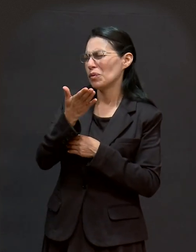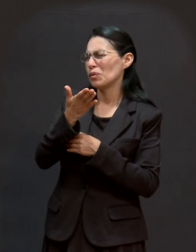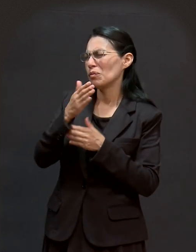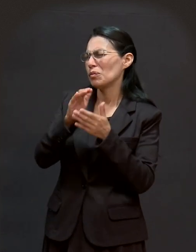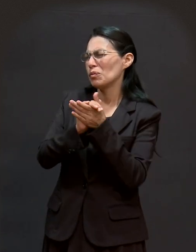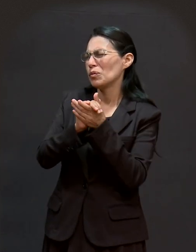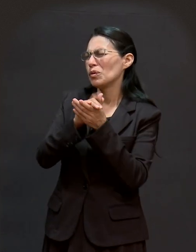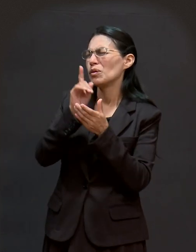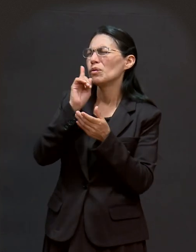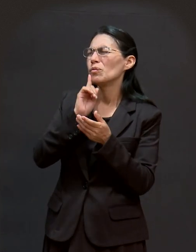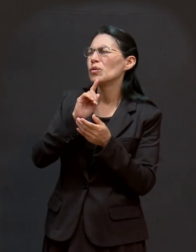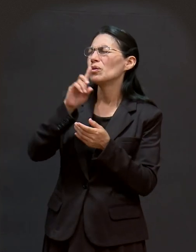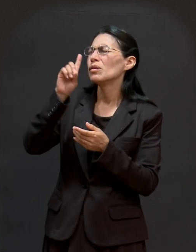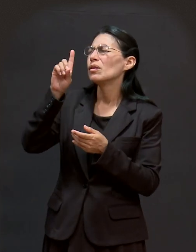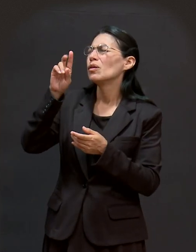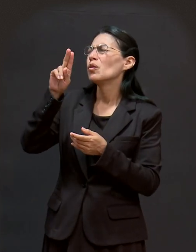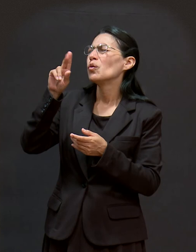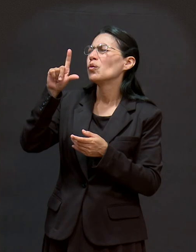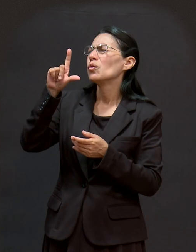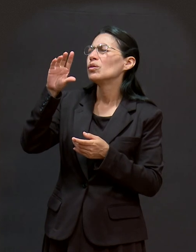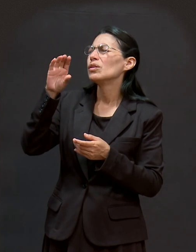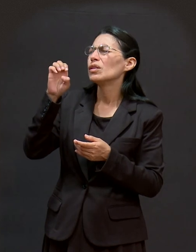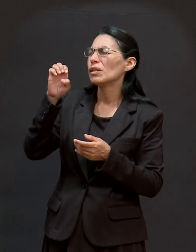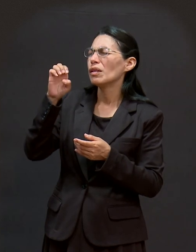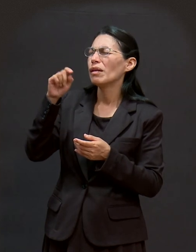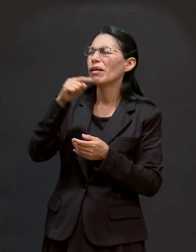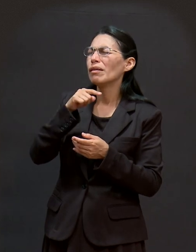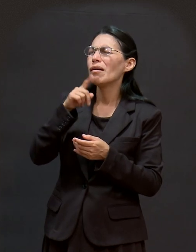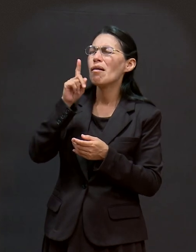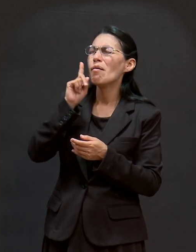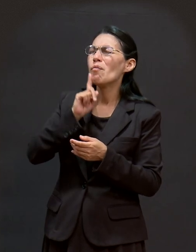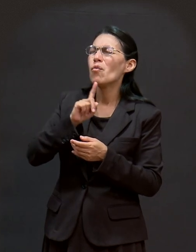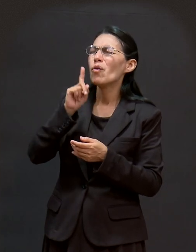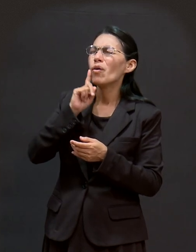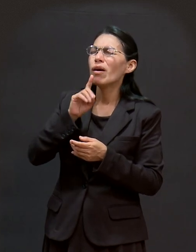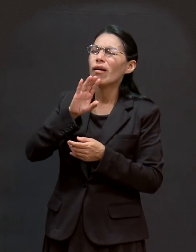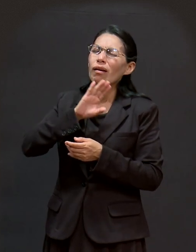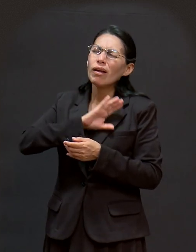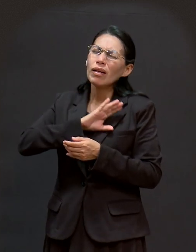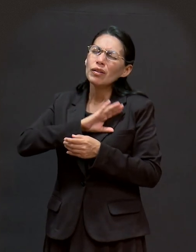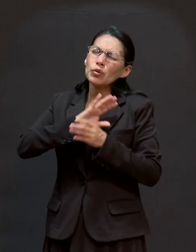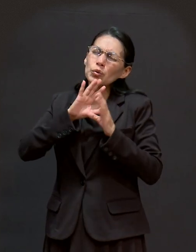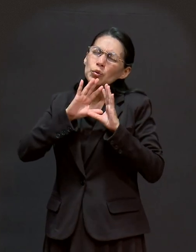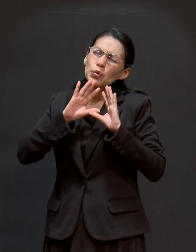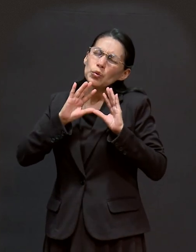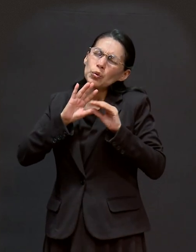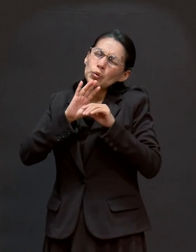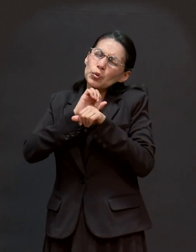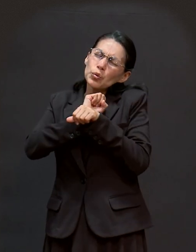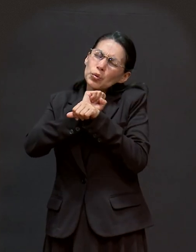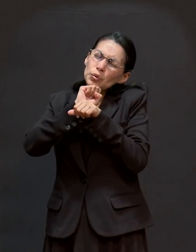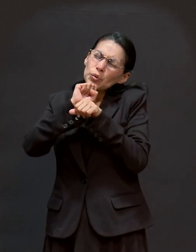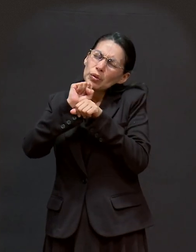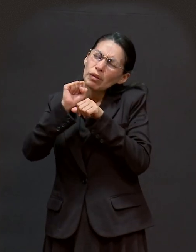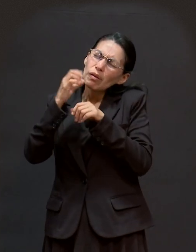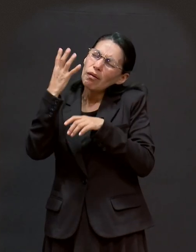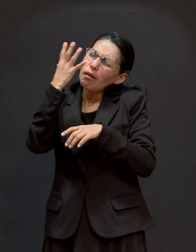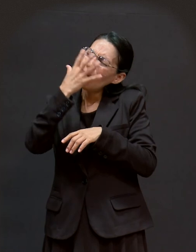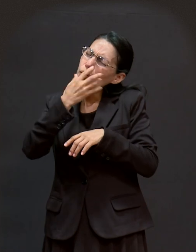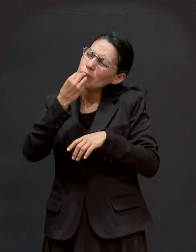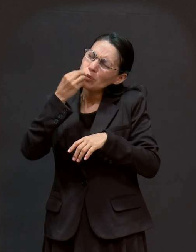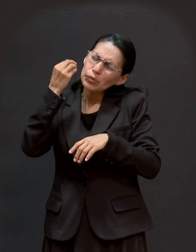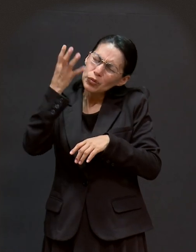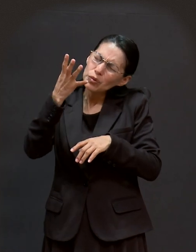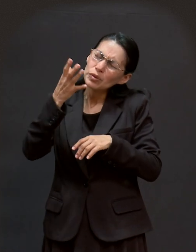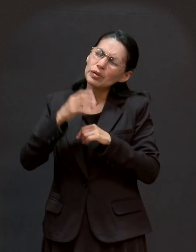ella realmente le hace honor a su nombre una mujer muy dulce y especial a quien tú has llamado para que haga